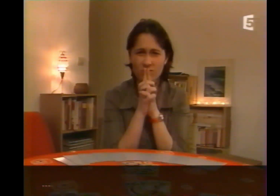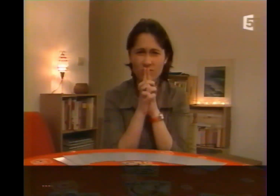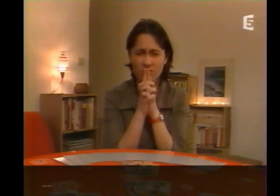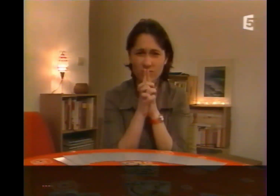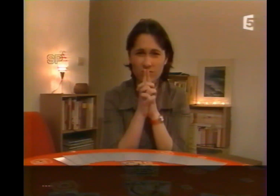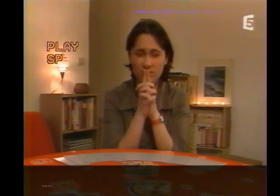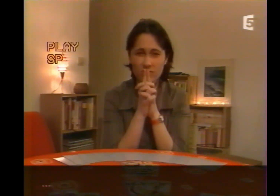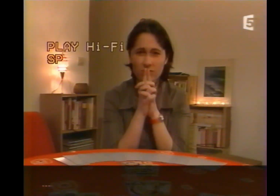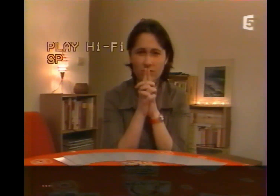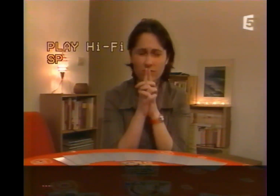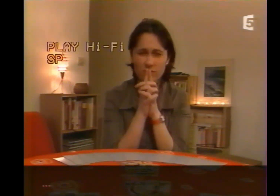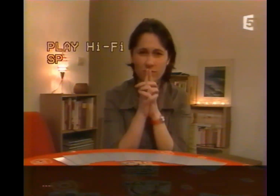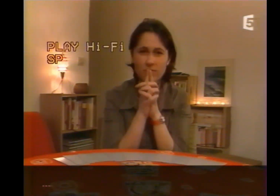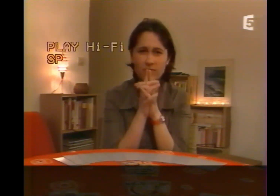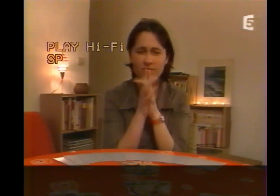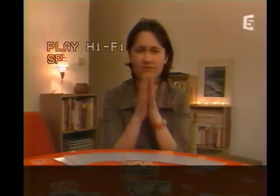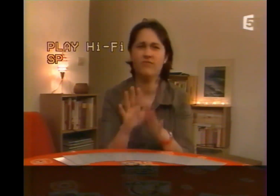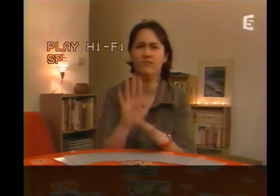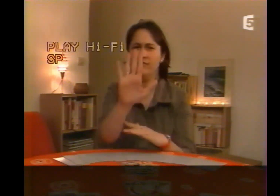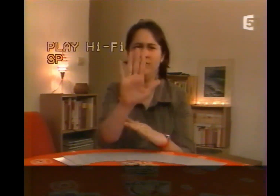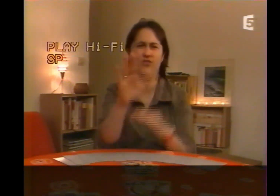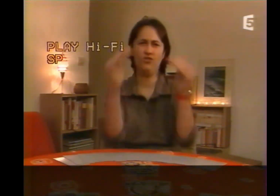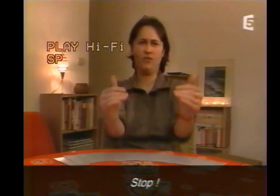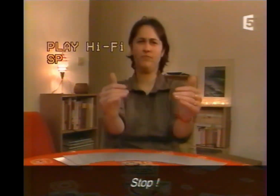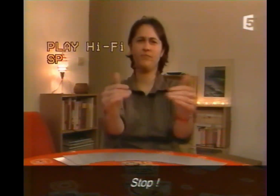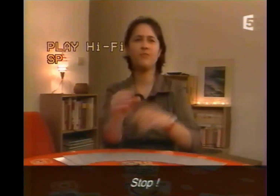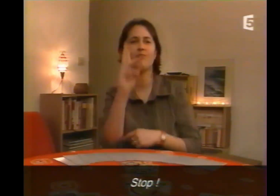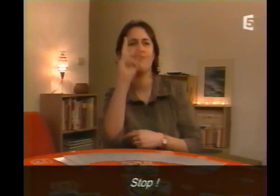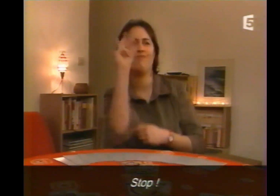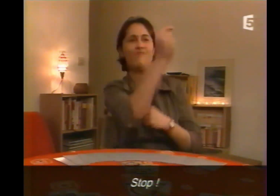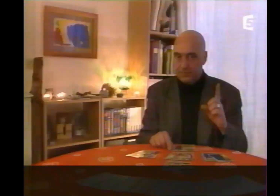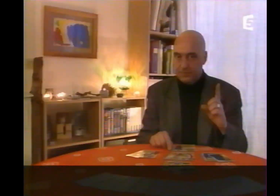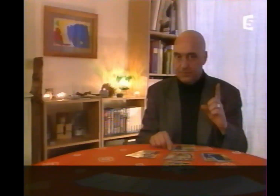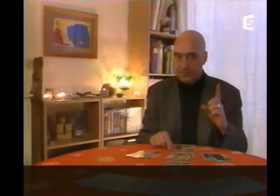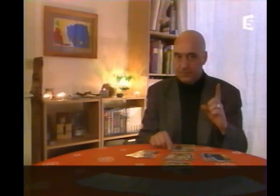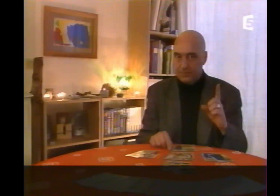existence. C'est une femme que vous aurez à vos côtés en permanence.